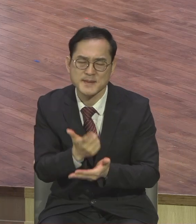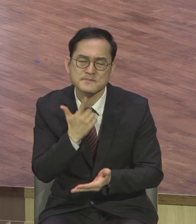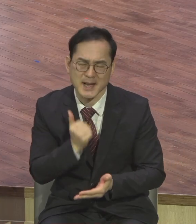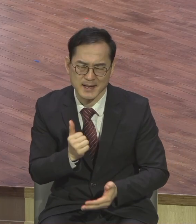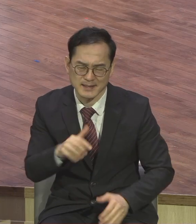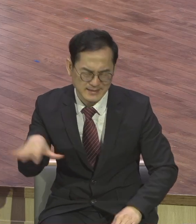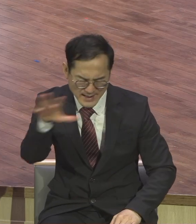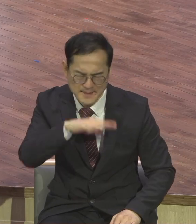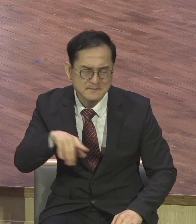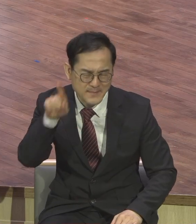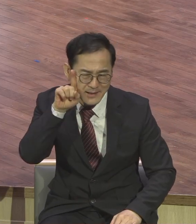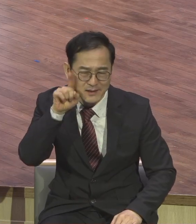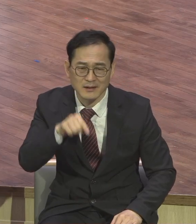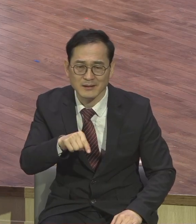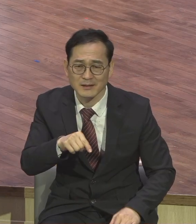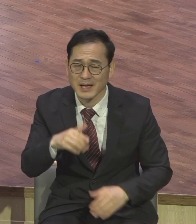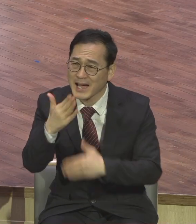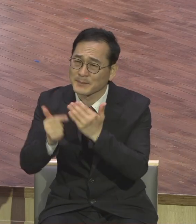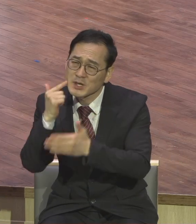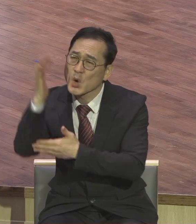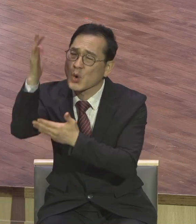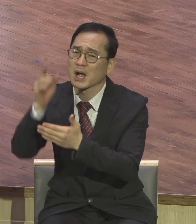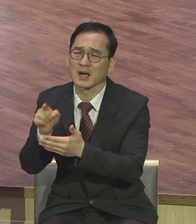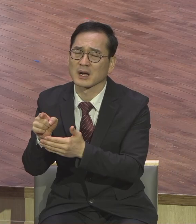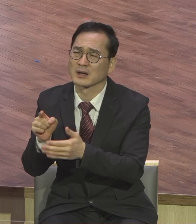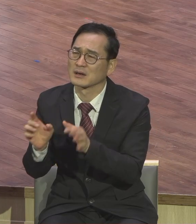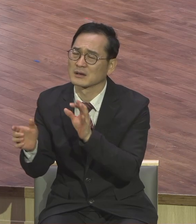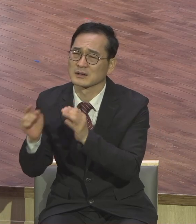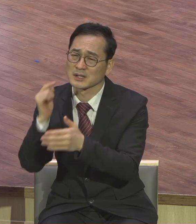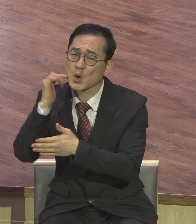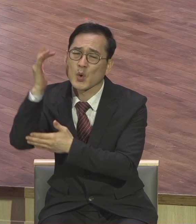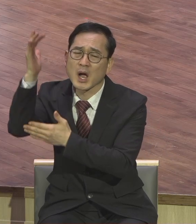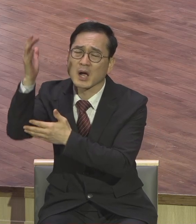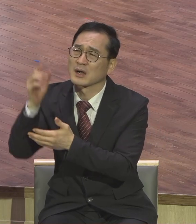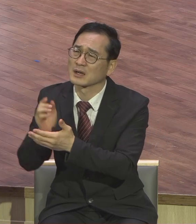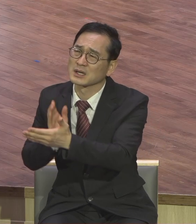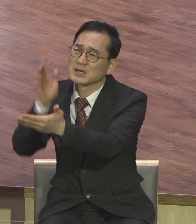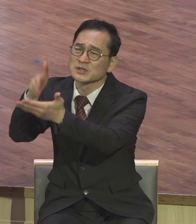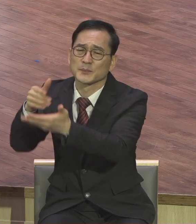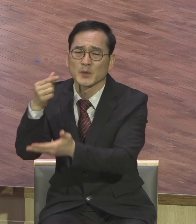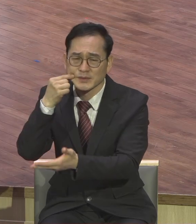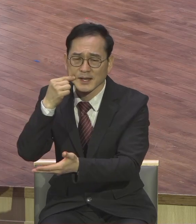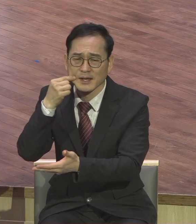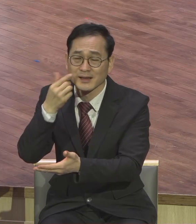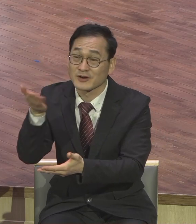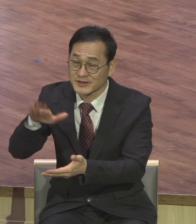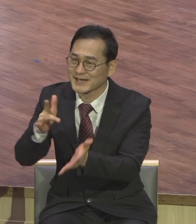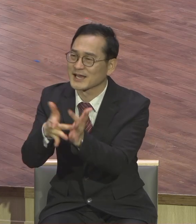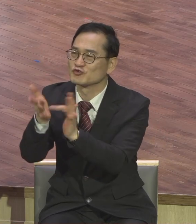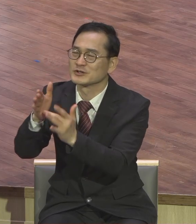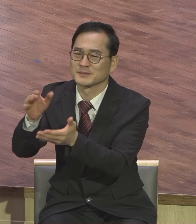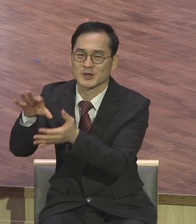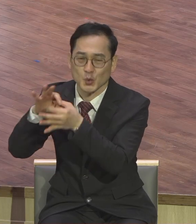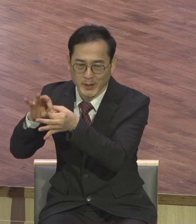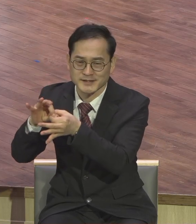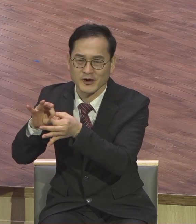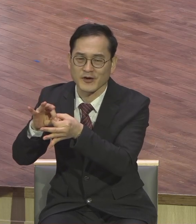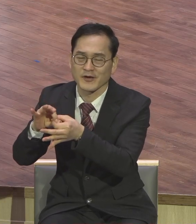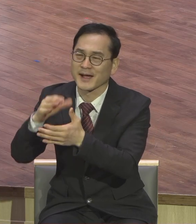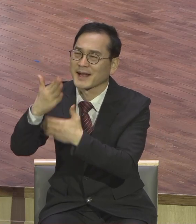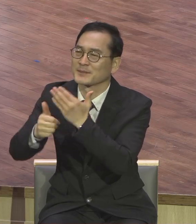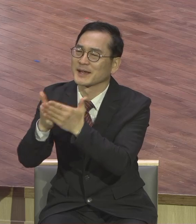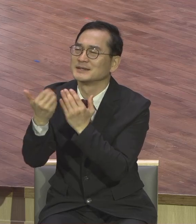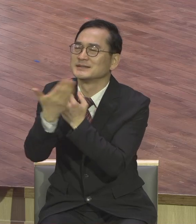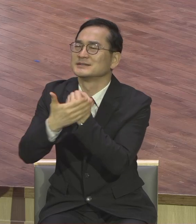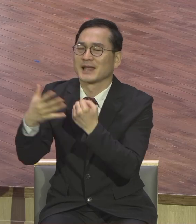하나님의 영광이 이르지 못하더니 그리스도 예수 안에 있는 속량으로 말미암아 하나님의 은혜로 값없이